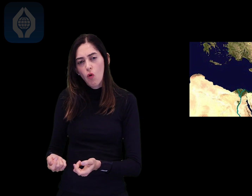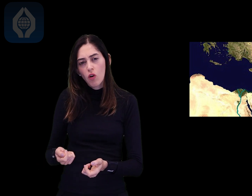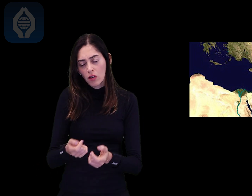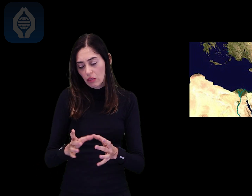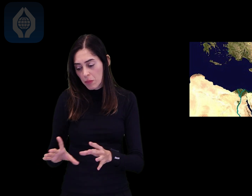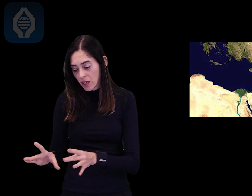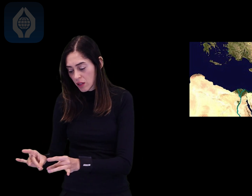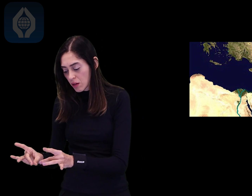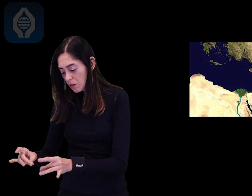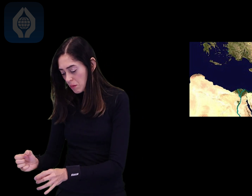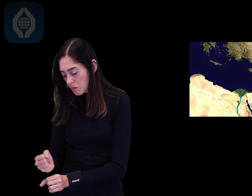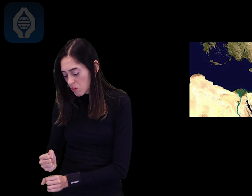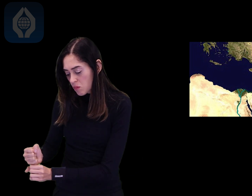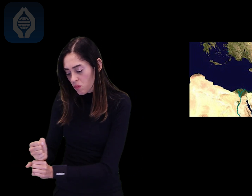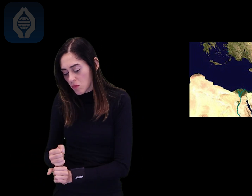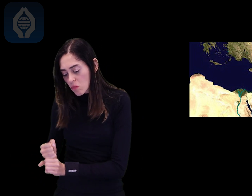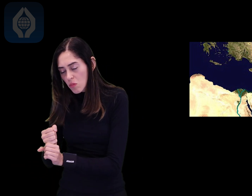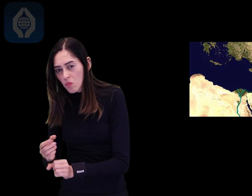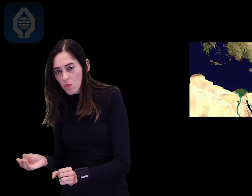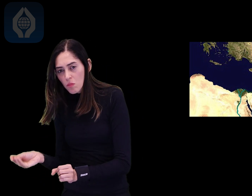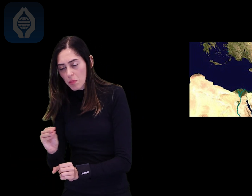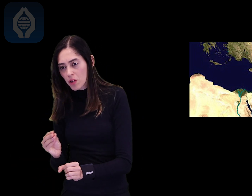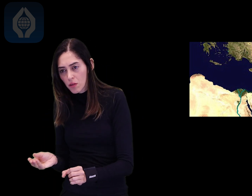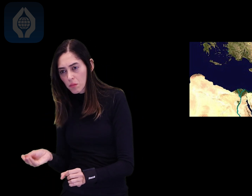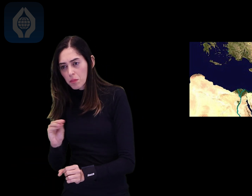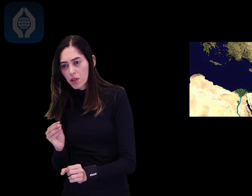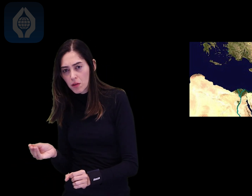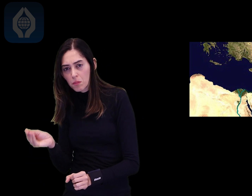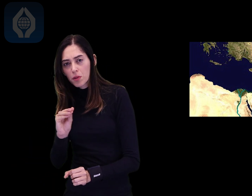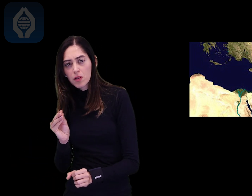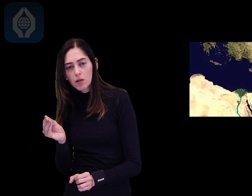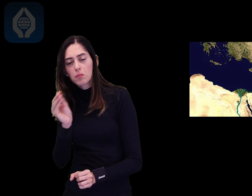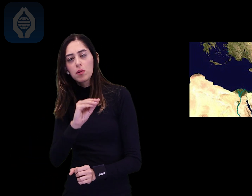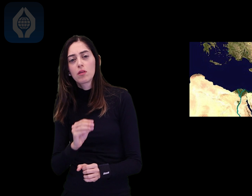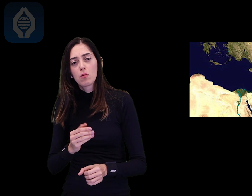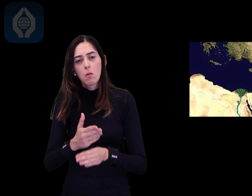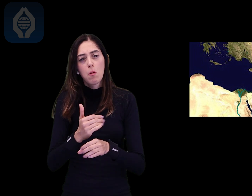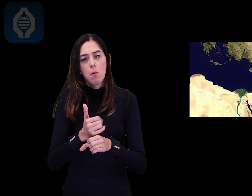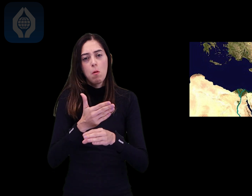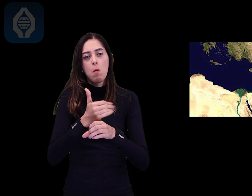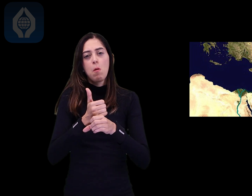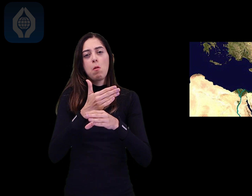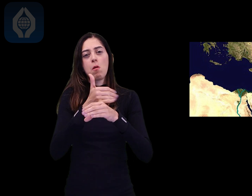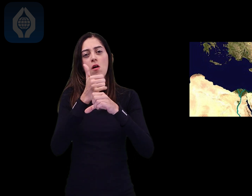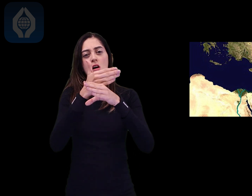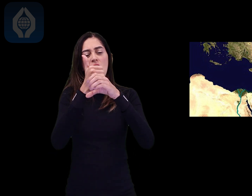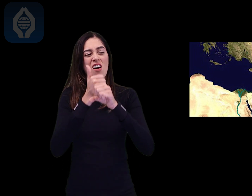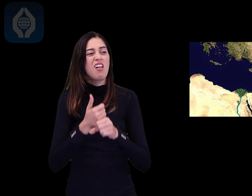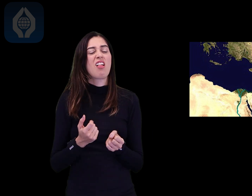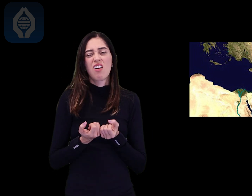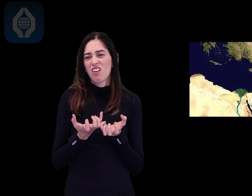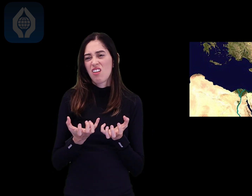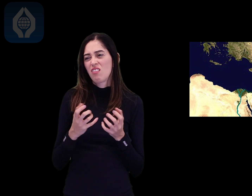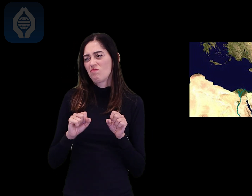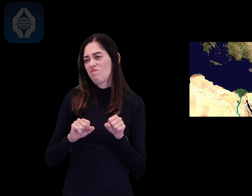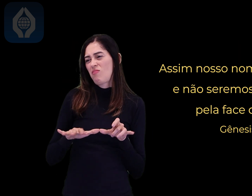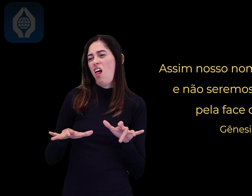As pessoas se juntaram para construir a Torre de Babel porque não queriam ser espalhadas pela terra.